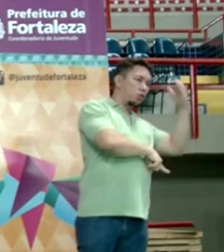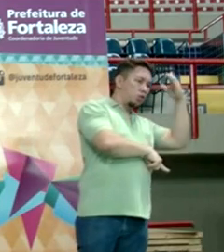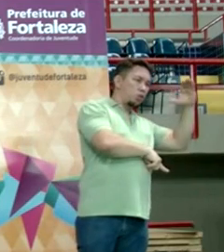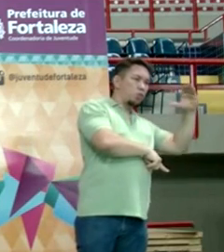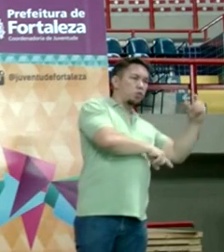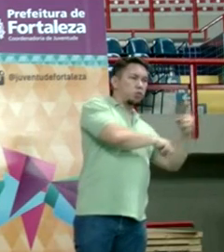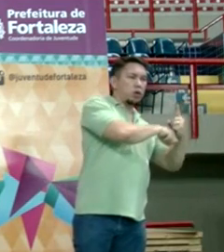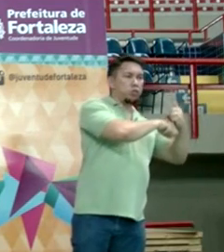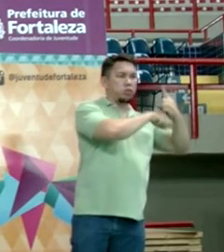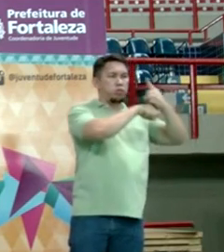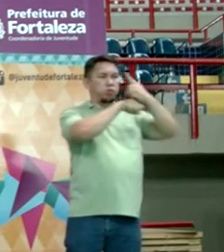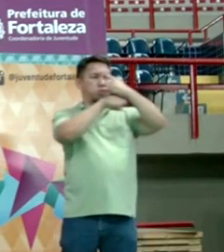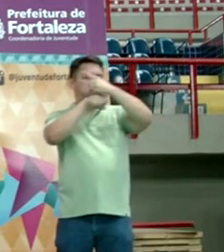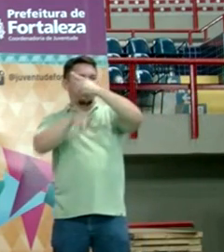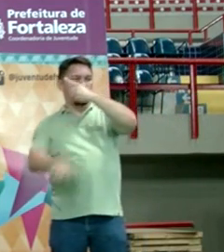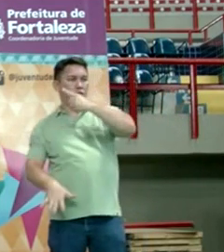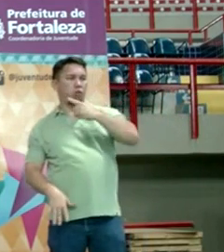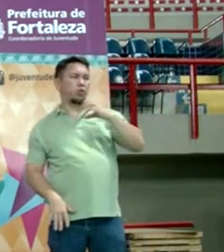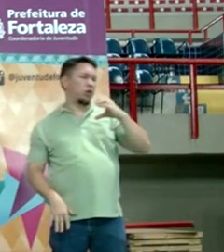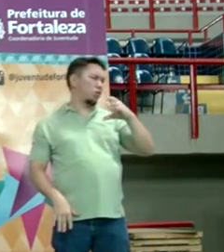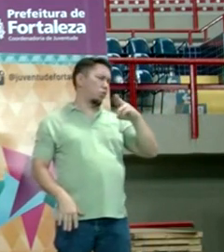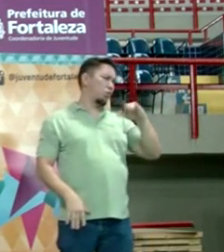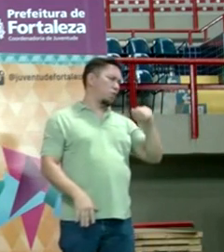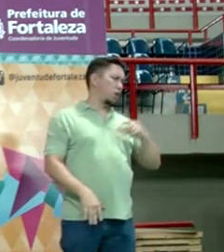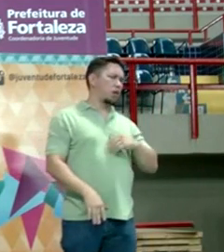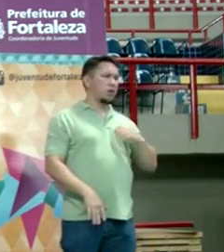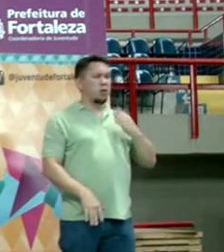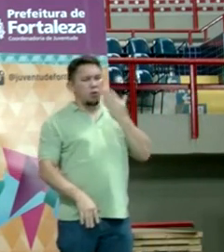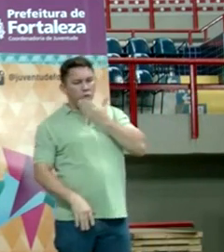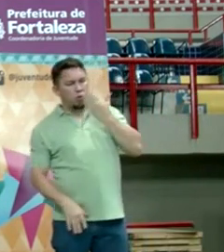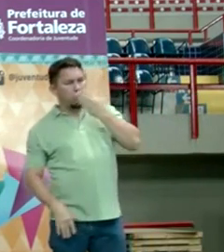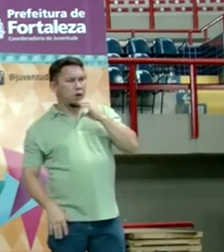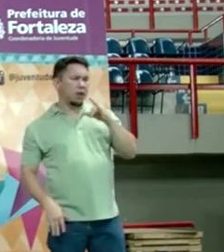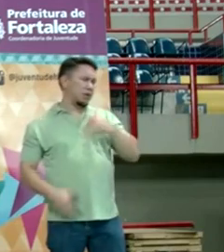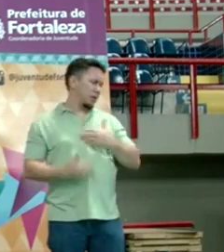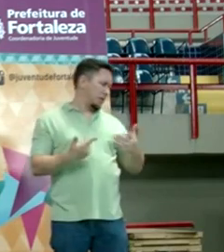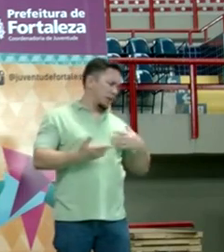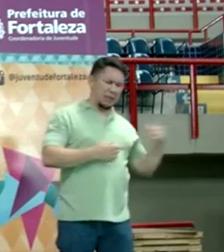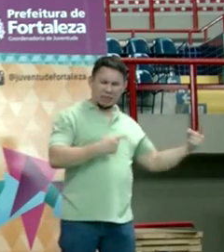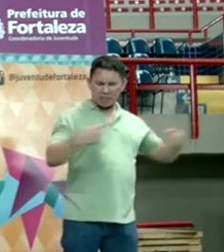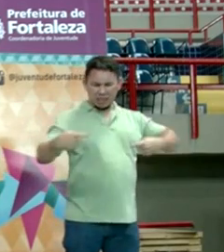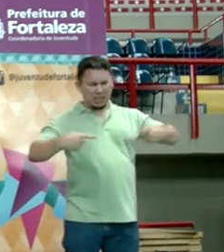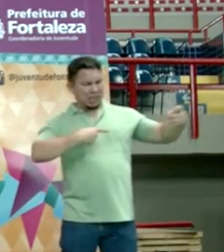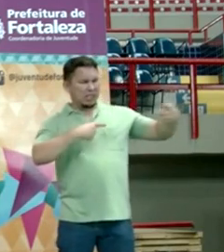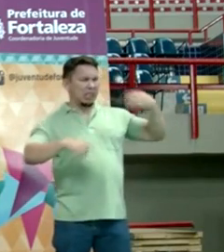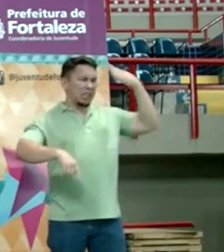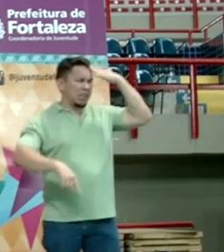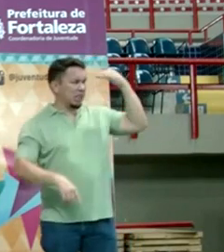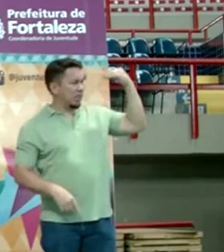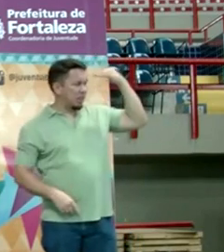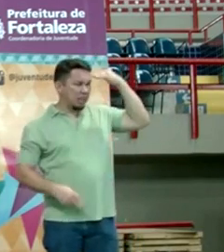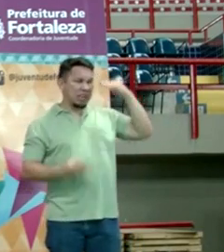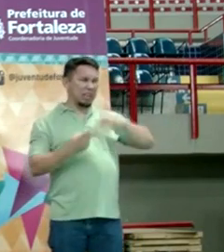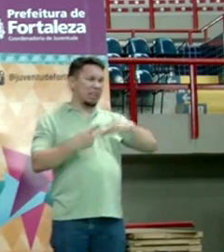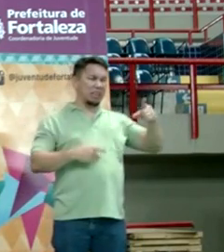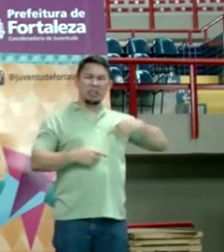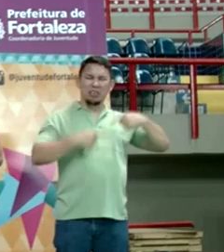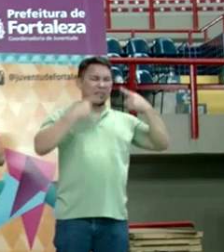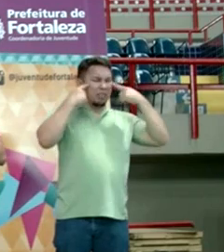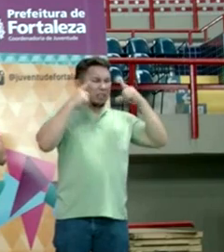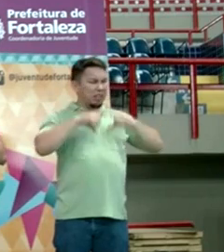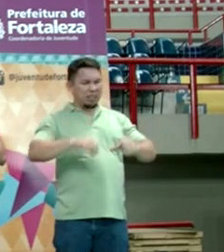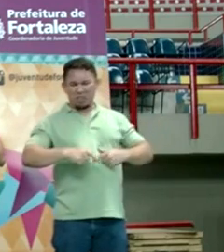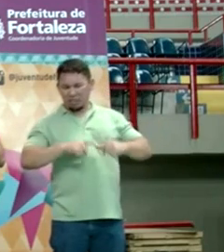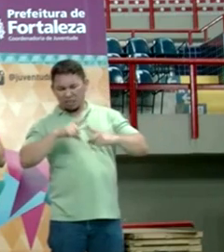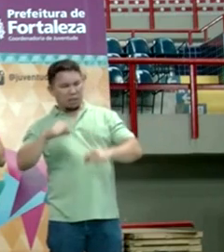os dois. A União Soviética ia bombardear a Europa Ocidental ia bombardear a Europa Oriental, Coreia do Norte, Coreia do Sul, Coreia do Sul, Coreia do Norte, a China, o Japão,